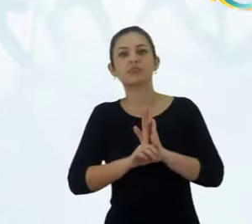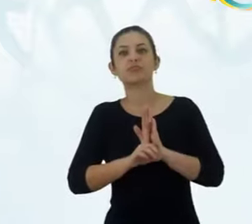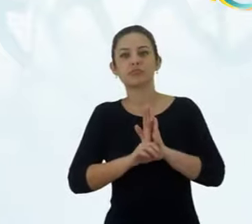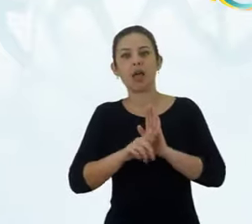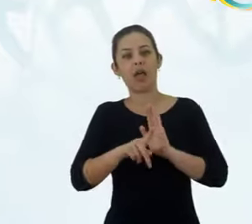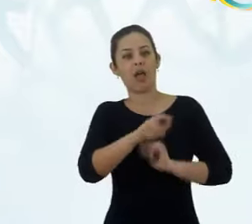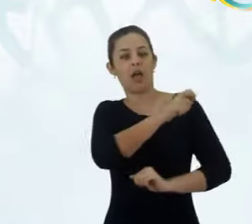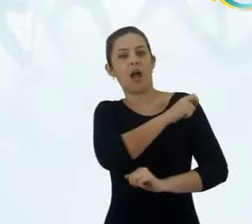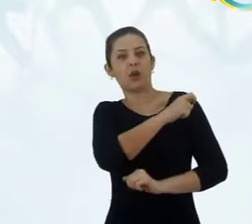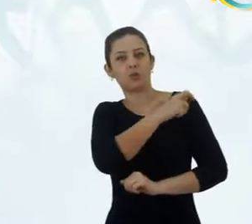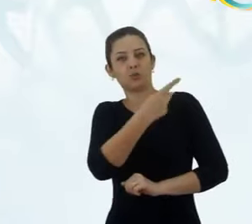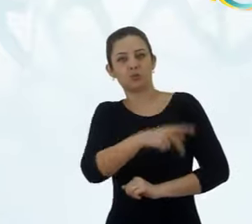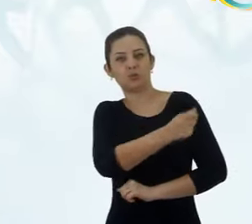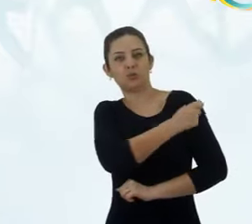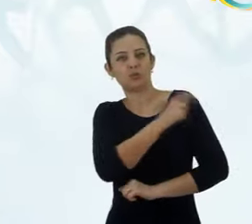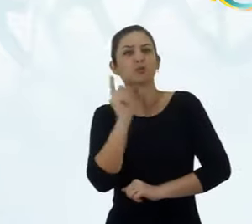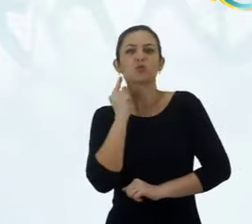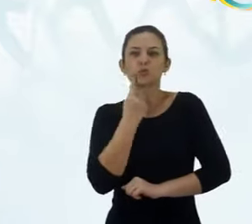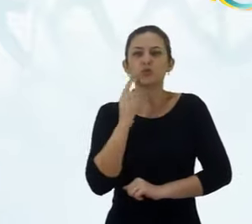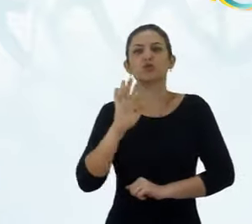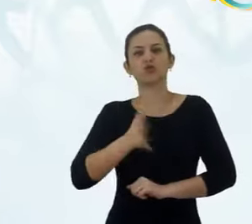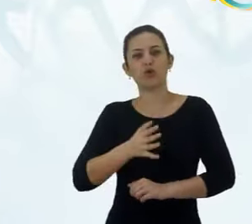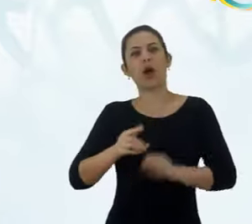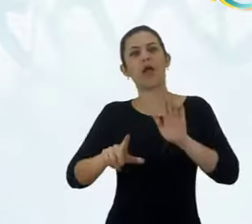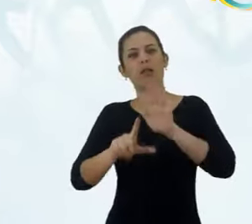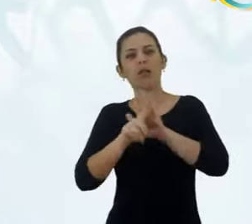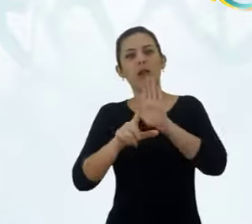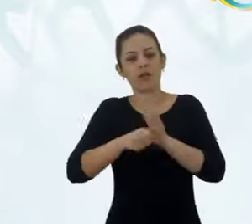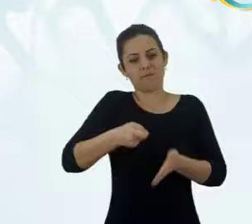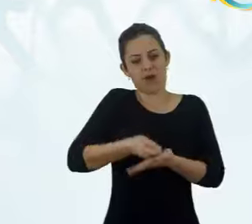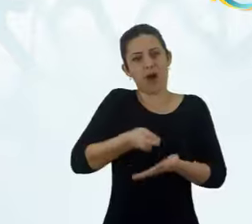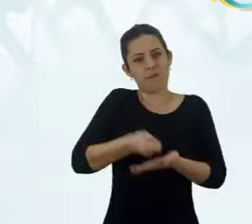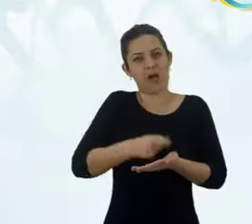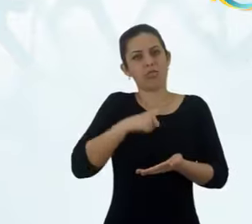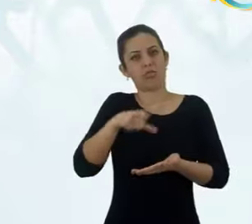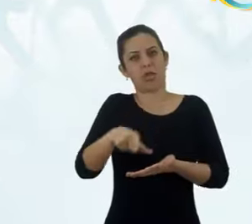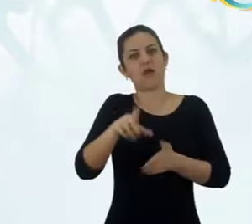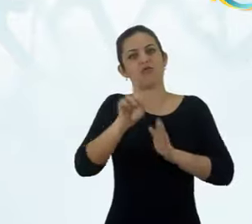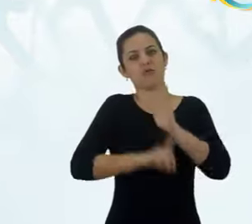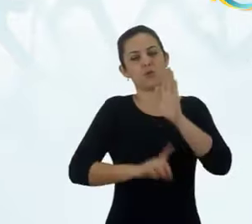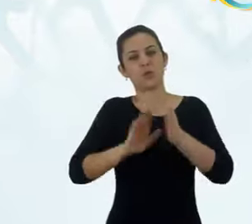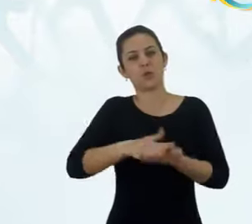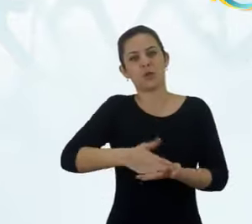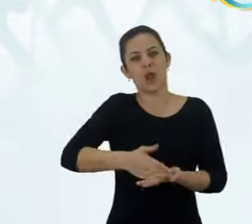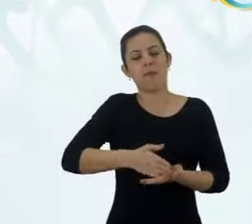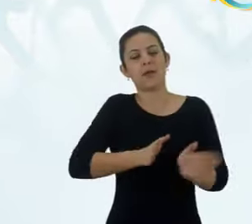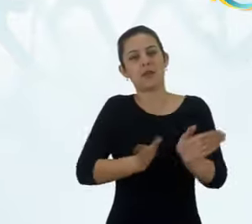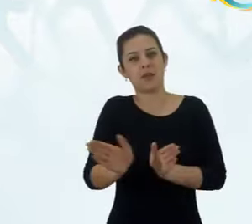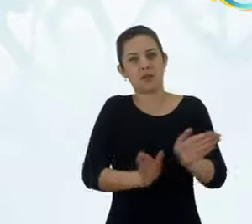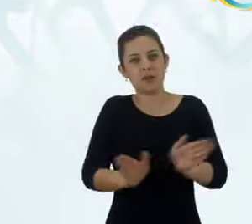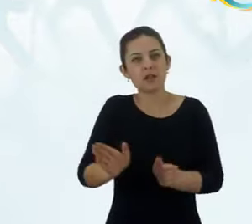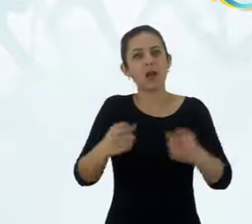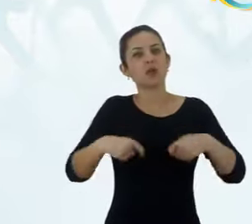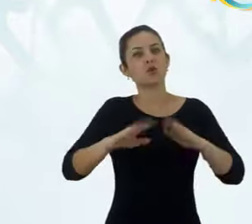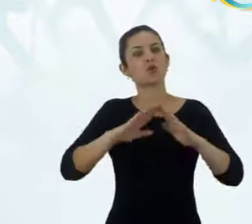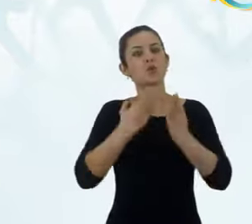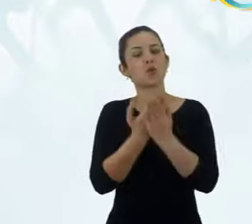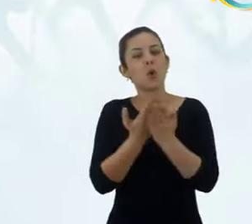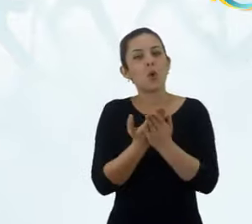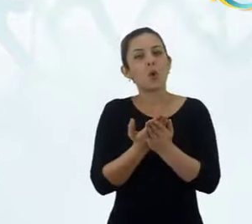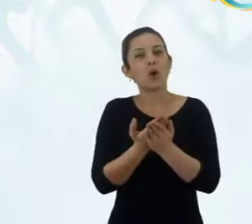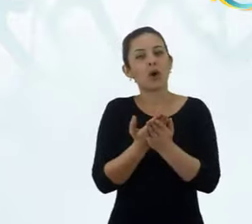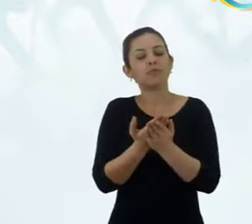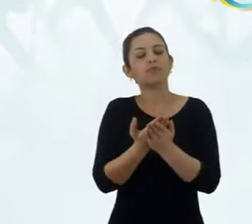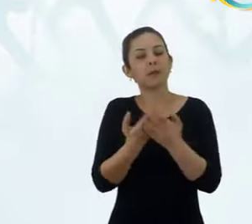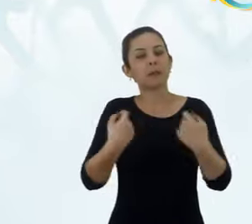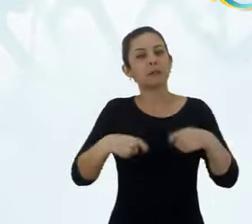direito desse aluno, é um direito do surdo já adquirido, né, por lei. Então, assim, a escola precisa proporcionar para esse